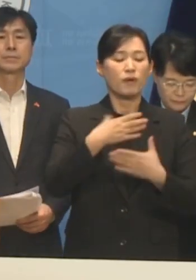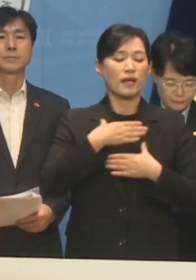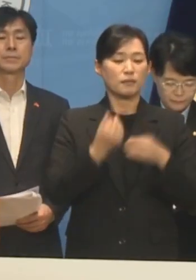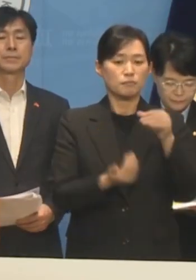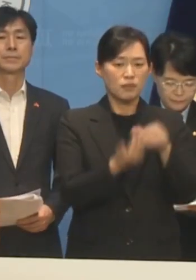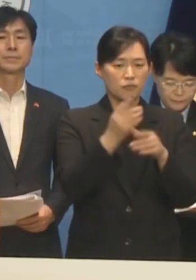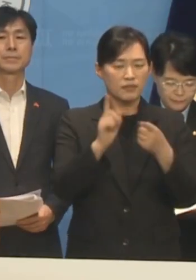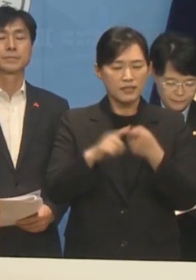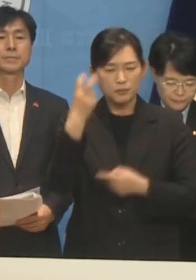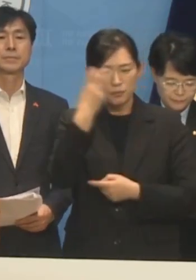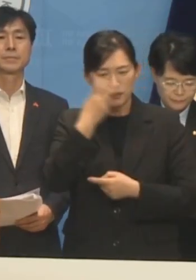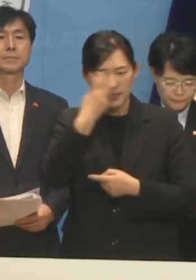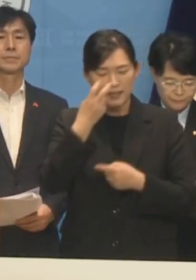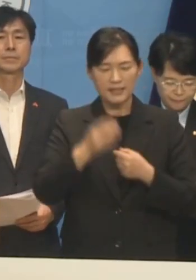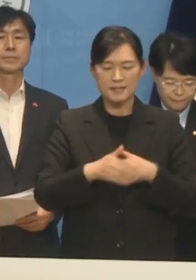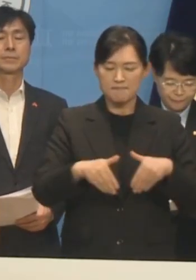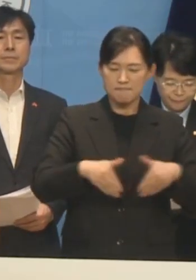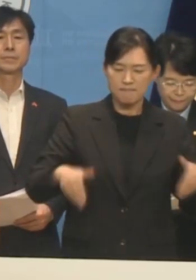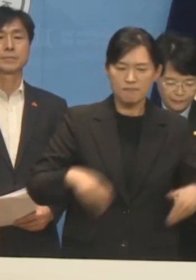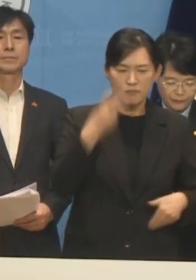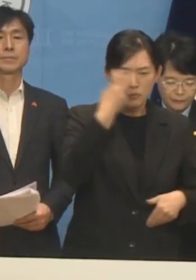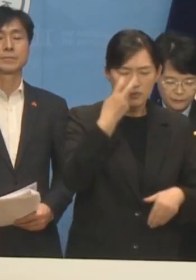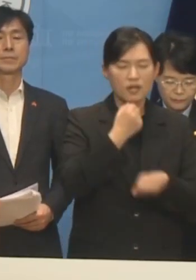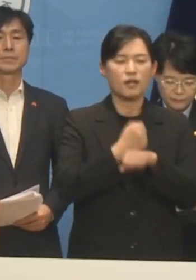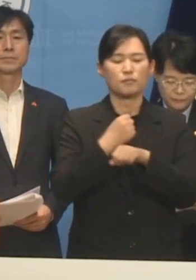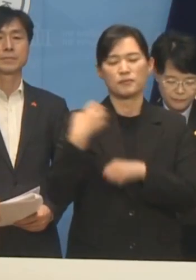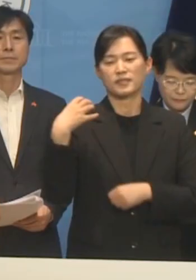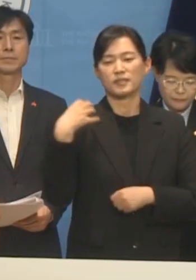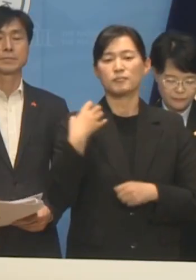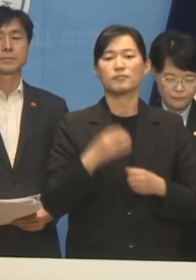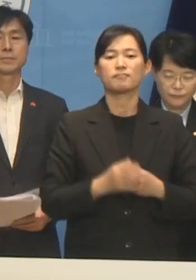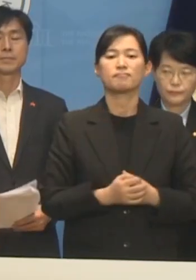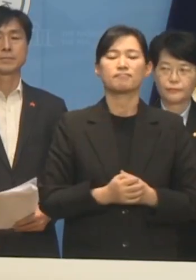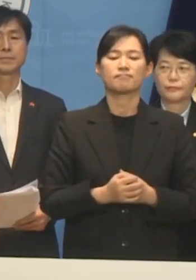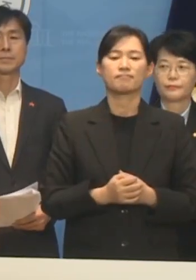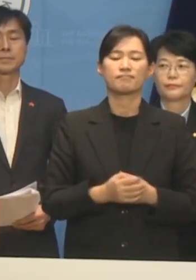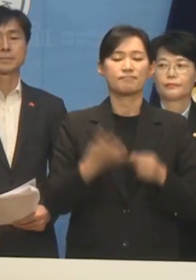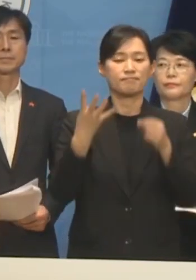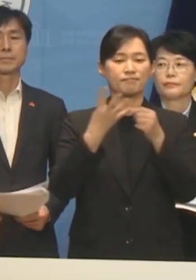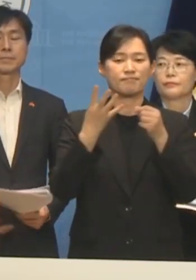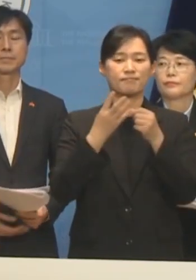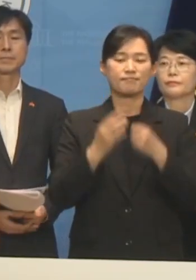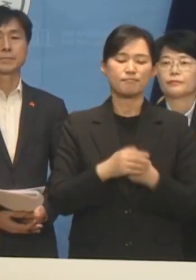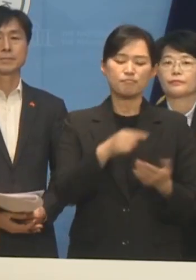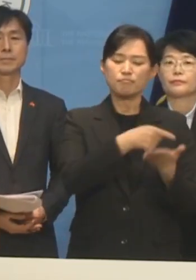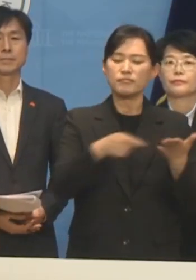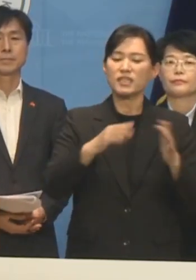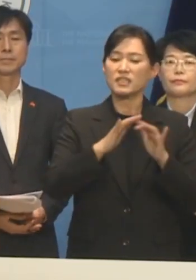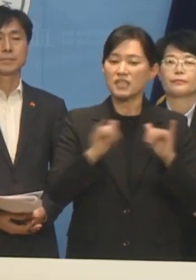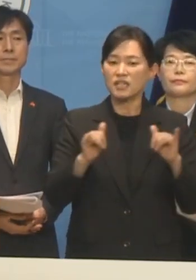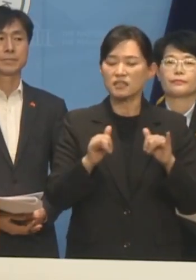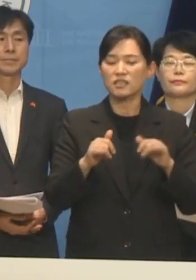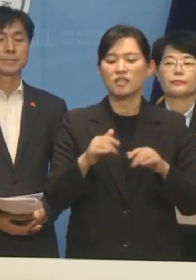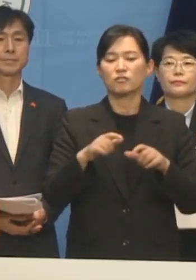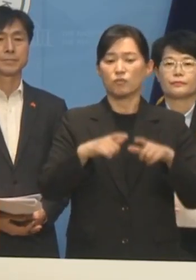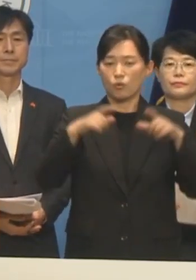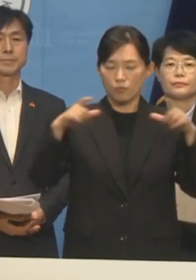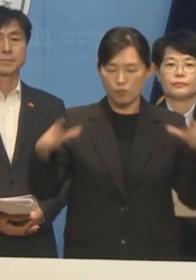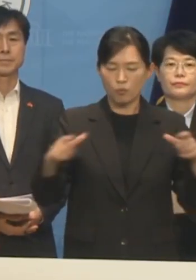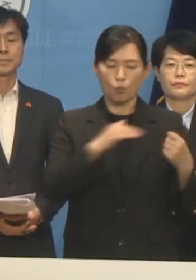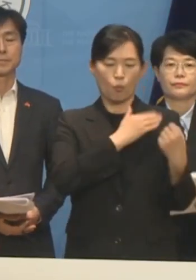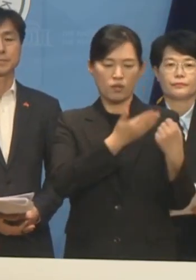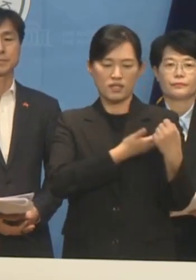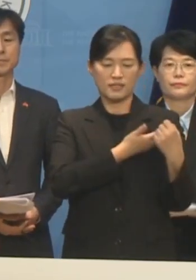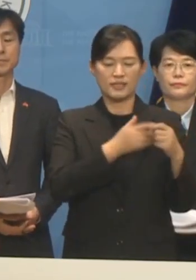대한 조사를 독립적인 조사기구를 설치하여 조사하도록 의무화했습니다. 넷째, 피해자의 범위를 확대하고 피해자의